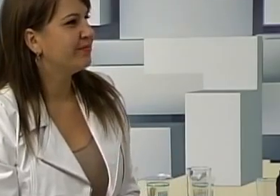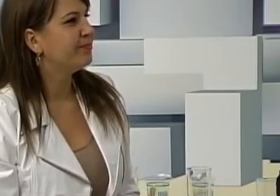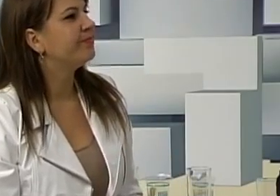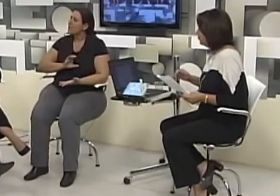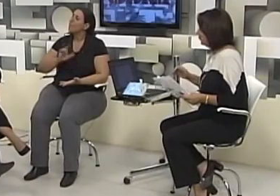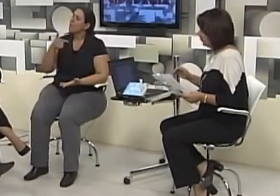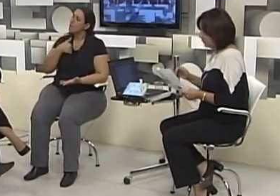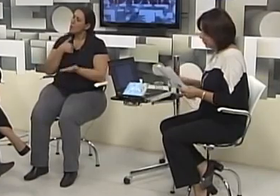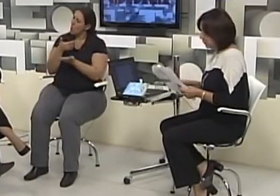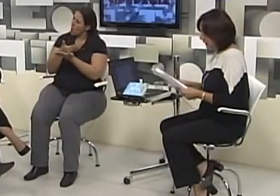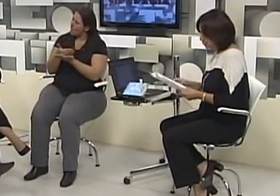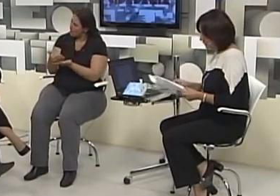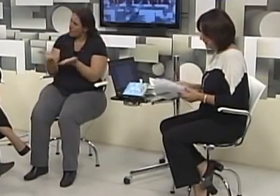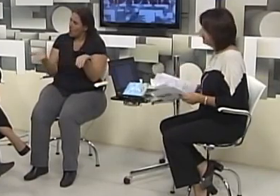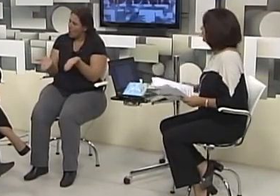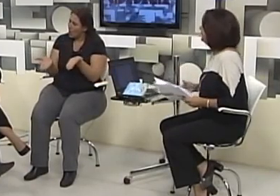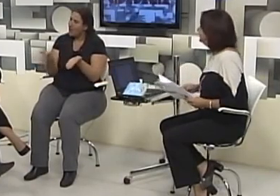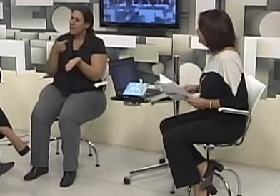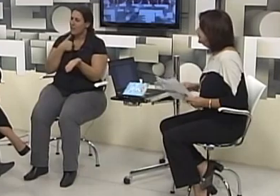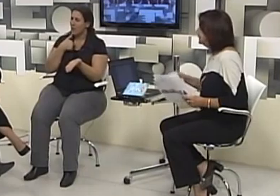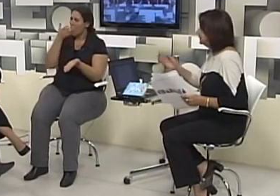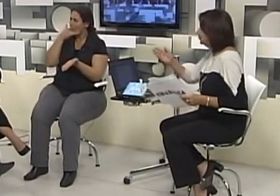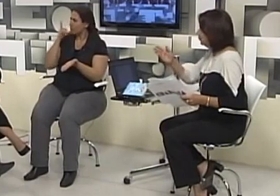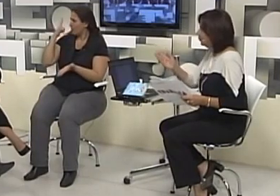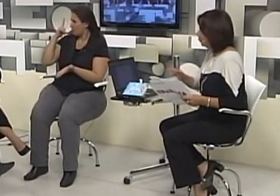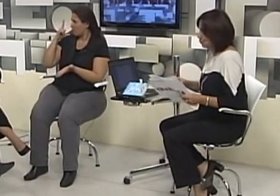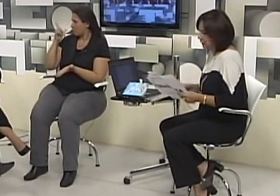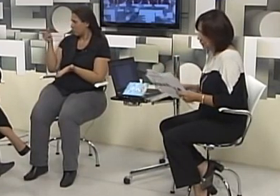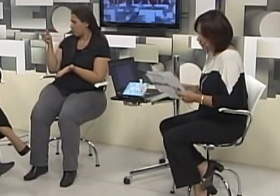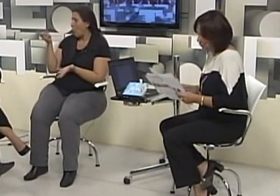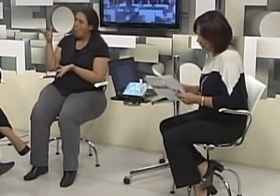eu começo, eu acho que tem que ser com a Liliana,